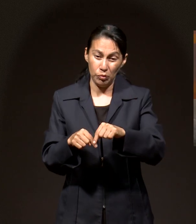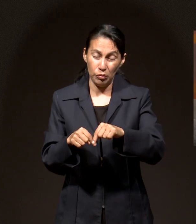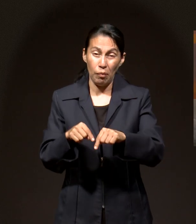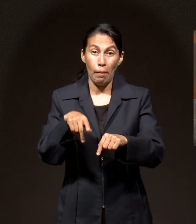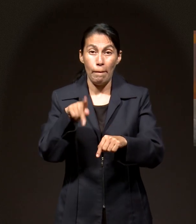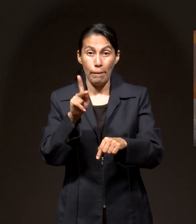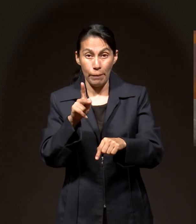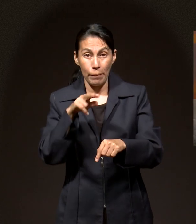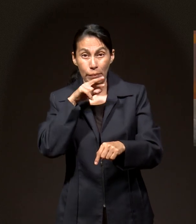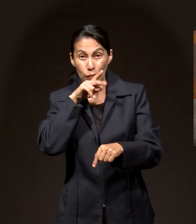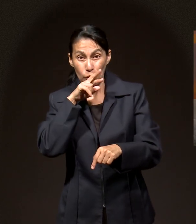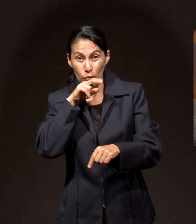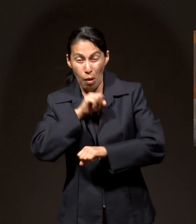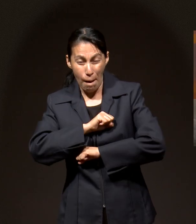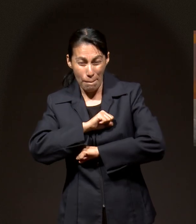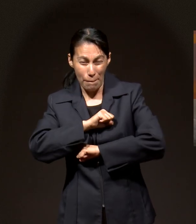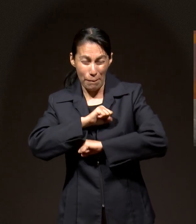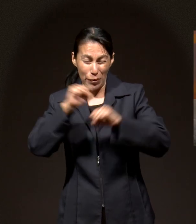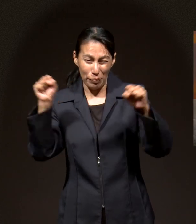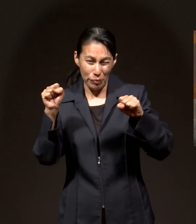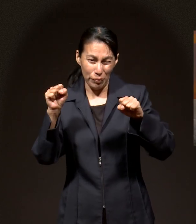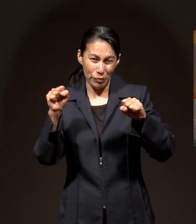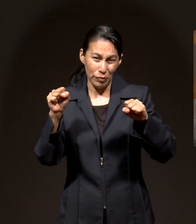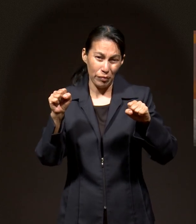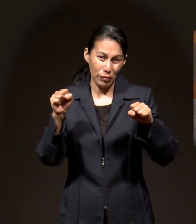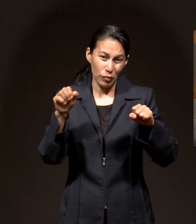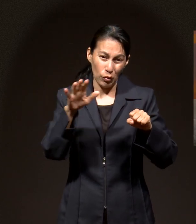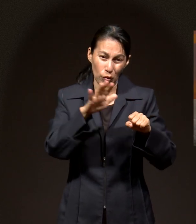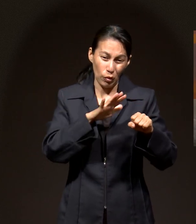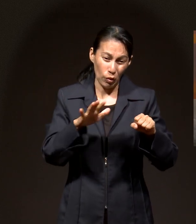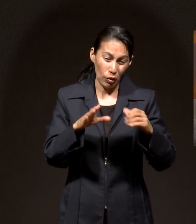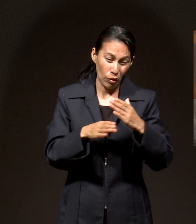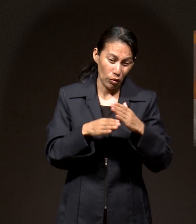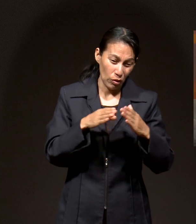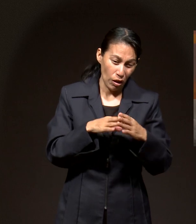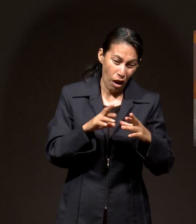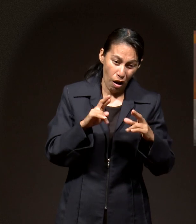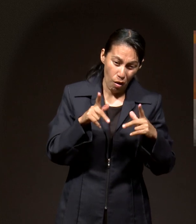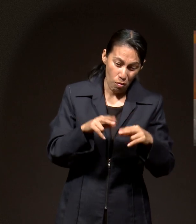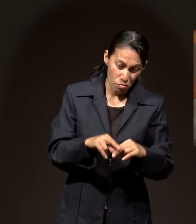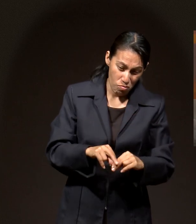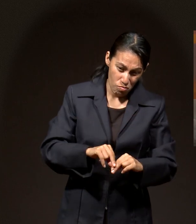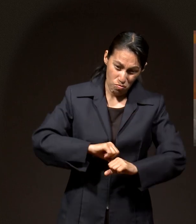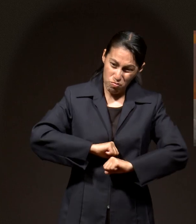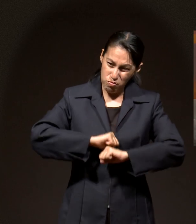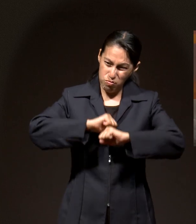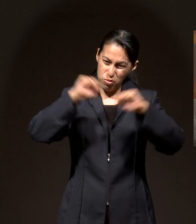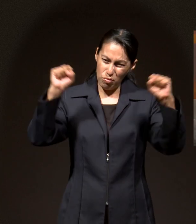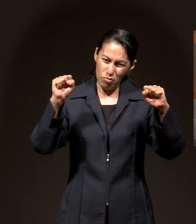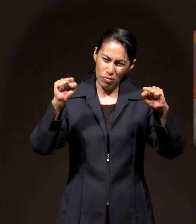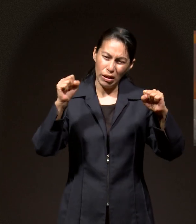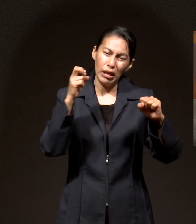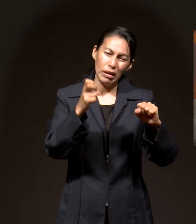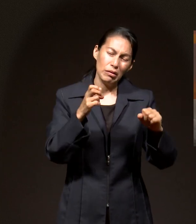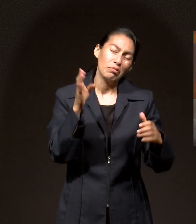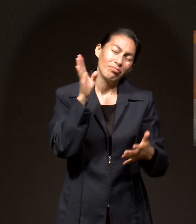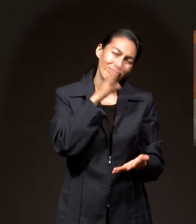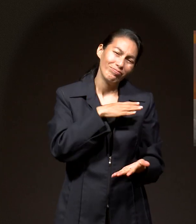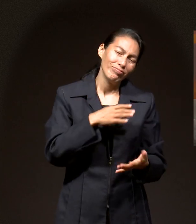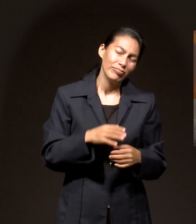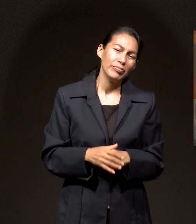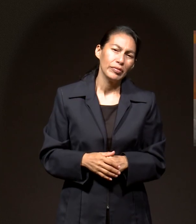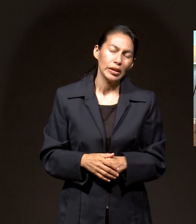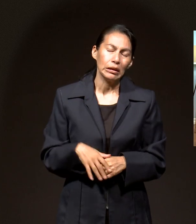misil, pero también es muy preocupante cuando explota este y saltan las partes, que también pueden